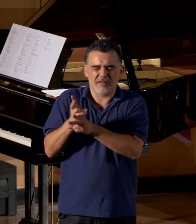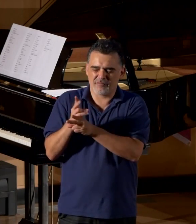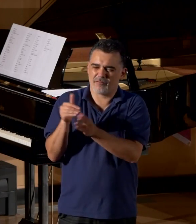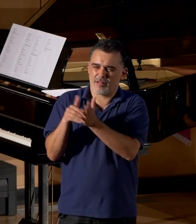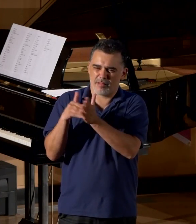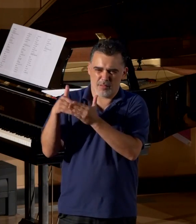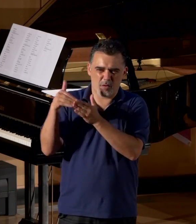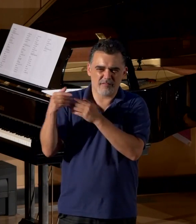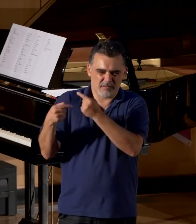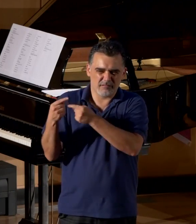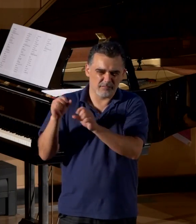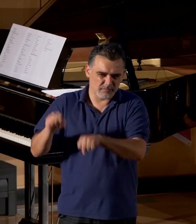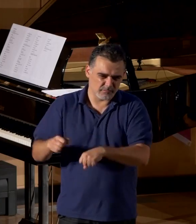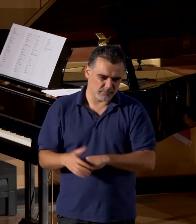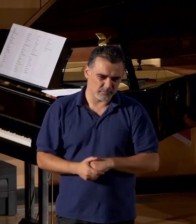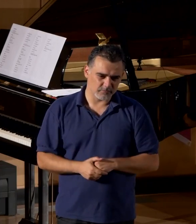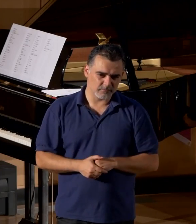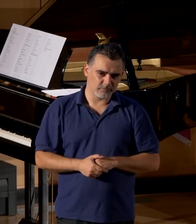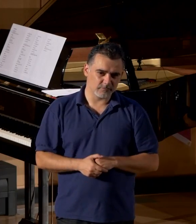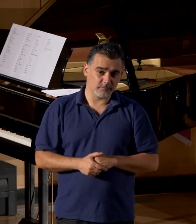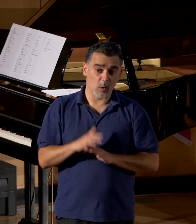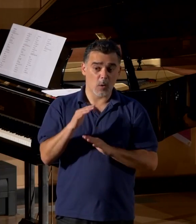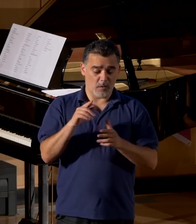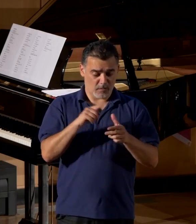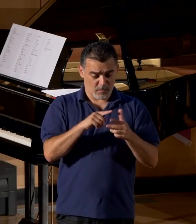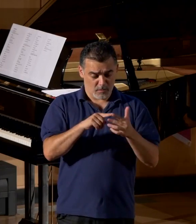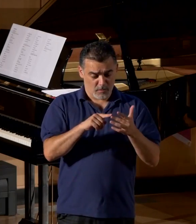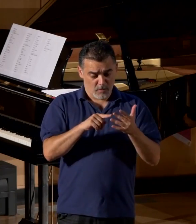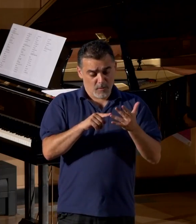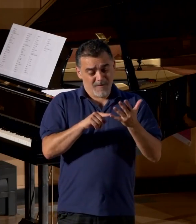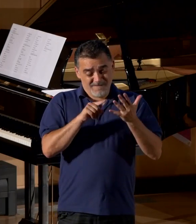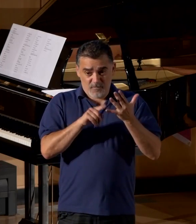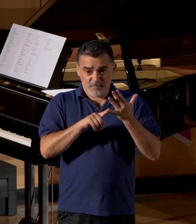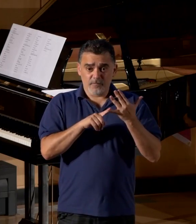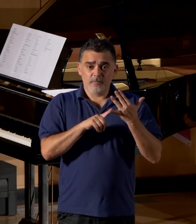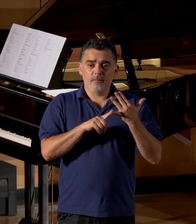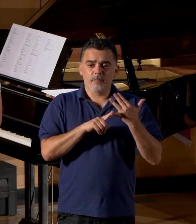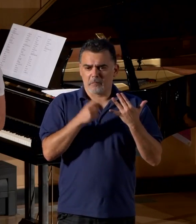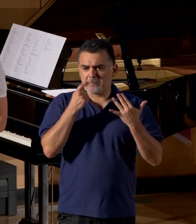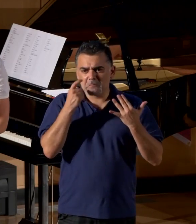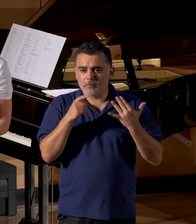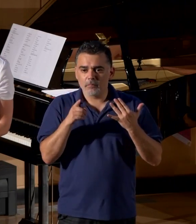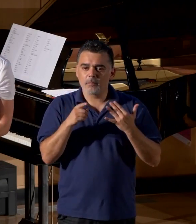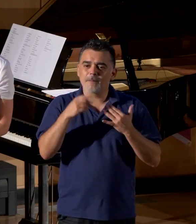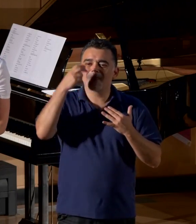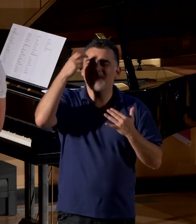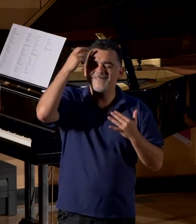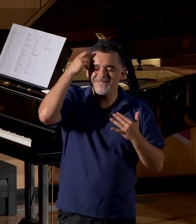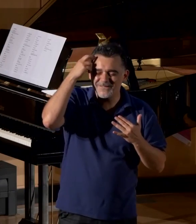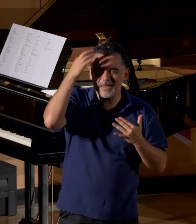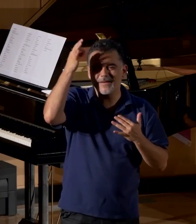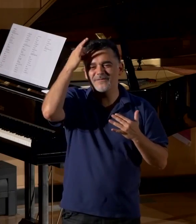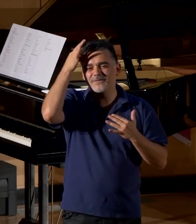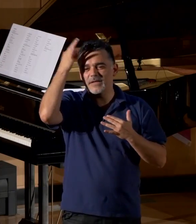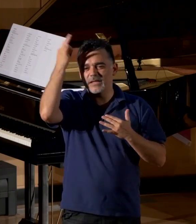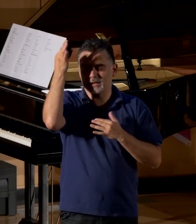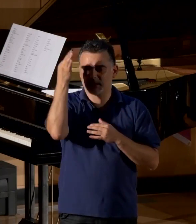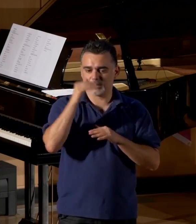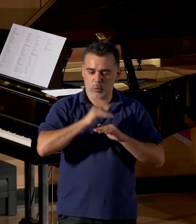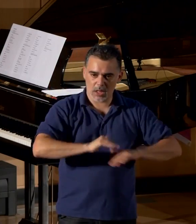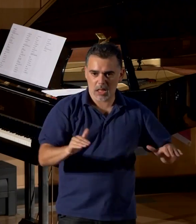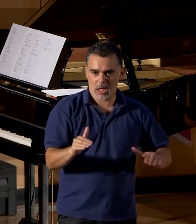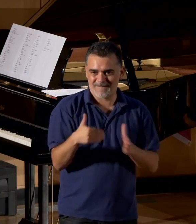tun. Das fünfte Handlungsfeld, das wundert wenig, das ist Wissensgrundlagen und Datennutzung weiter ausbauen, denn